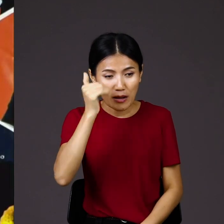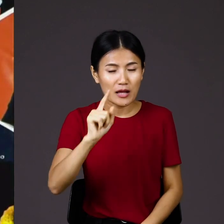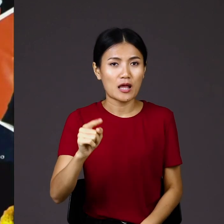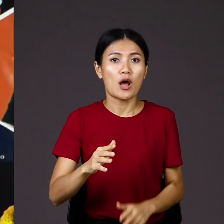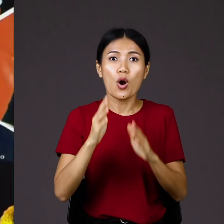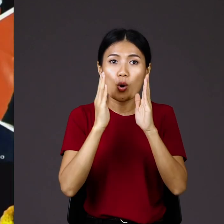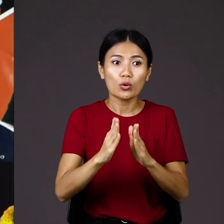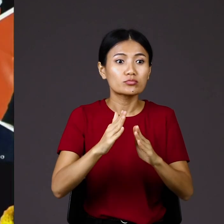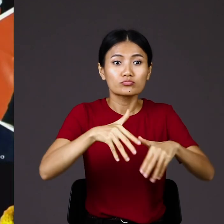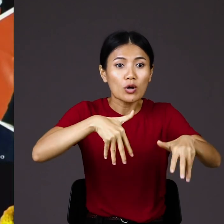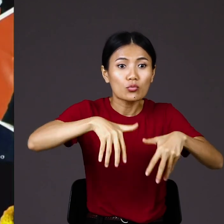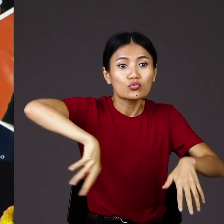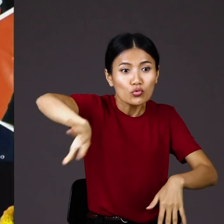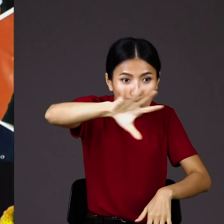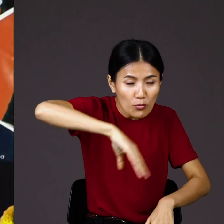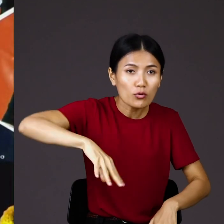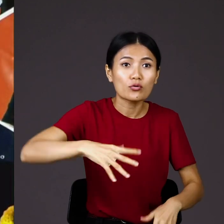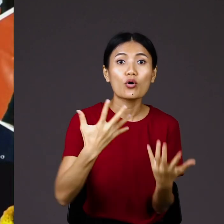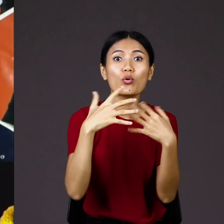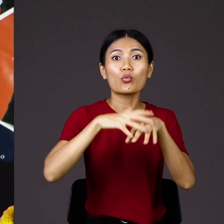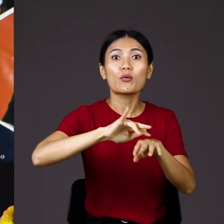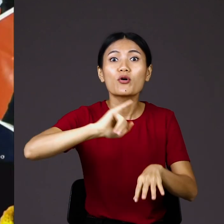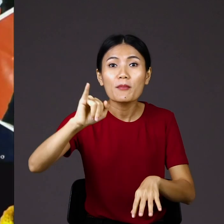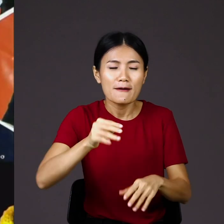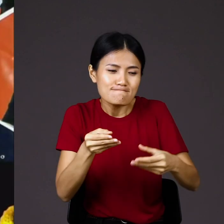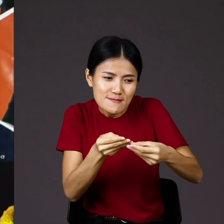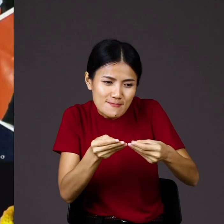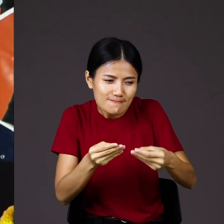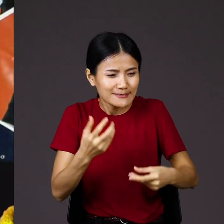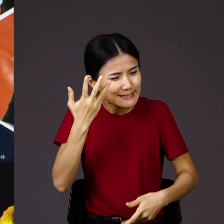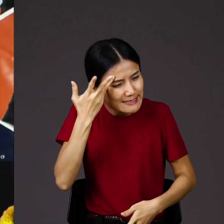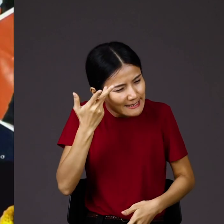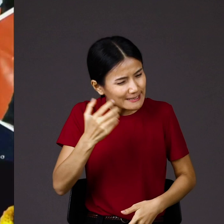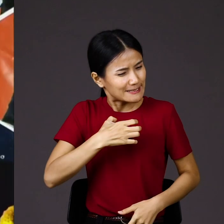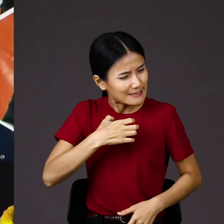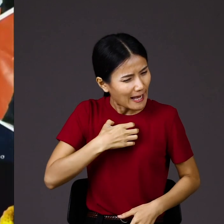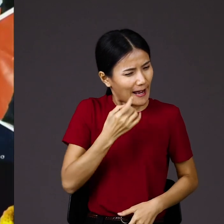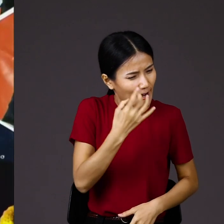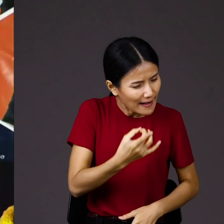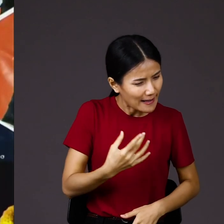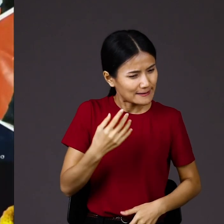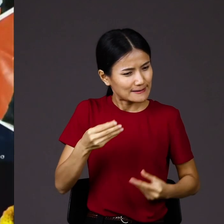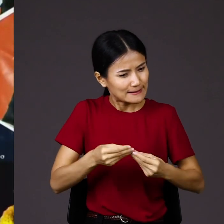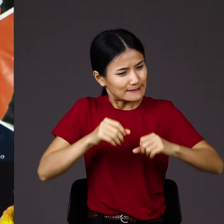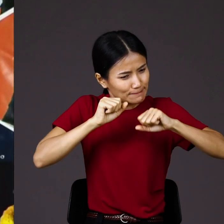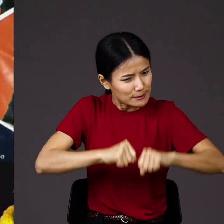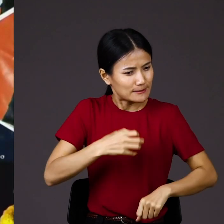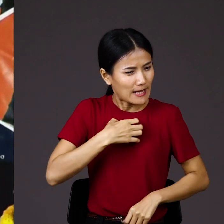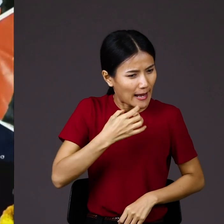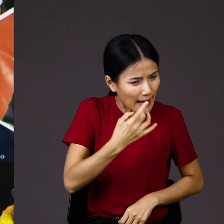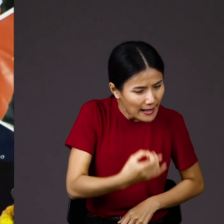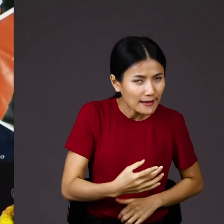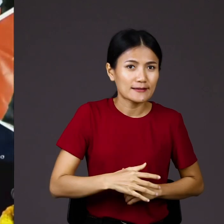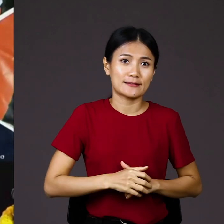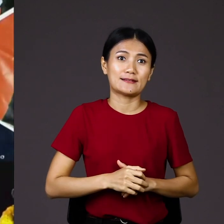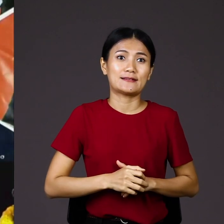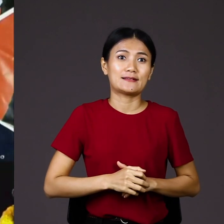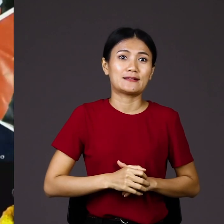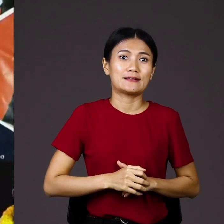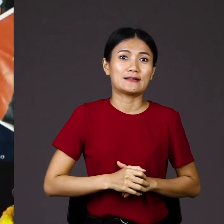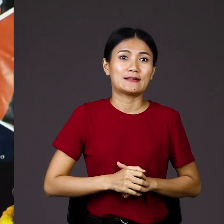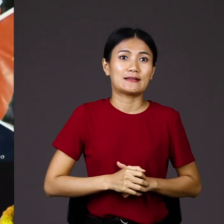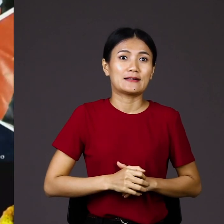การเมืองที่ต้องการมีส่วนร่วมจากคนนนทบุรีทั้งหมดมาร่วมกันตัดสินใจว่าจะเอาอะไรต้องการแบบไหนสิ่งใดเป็นประโย